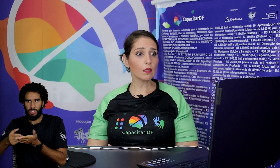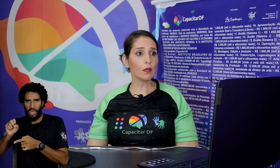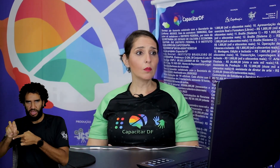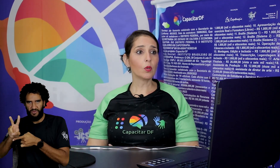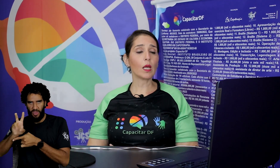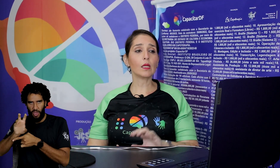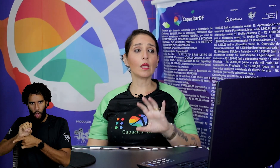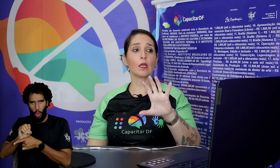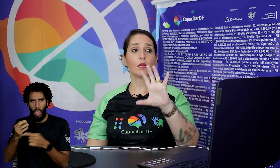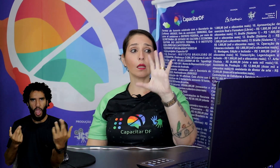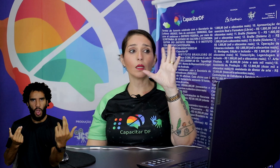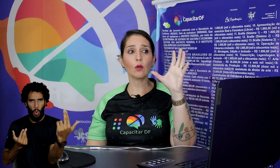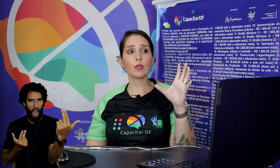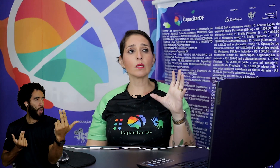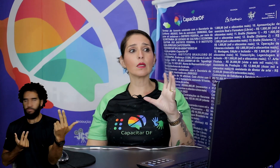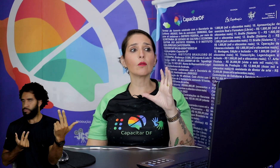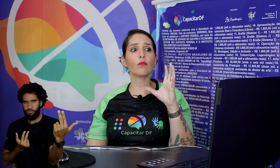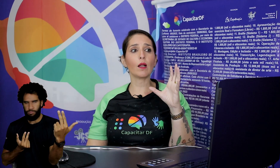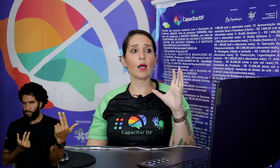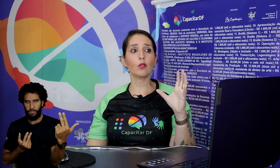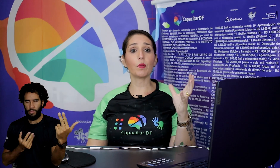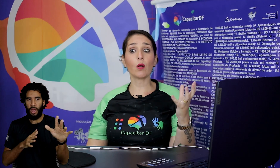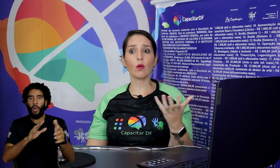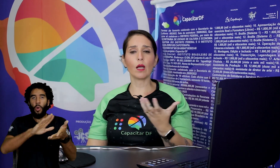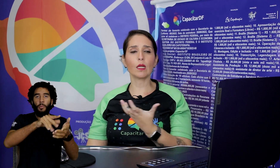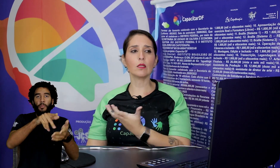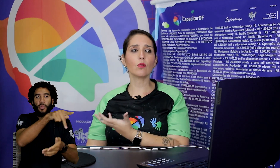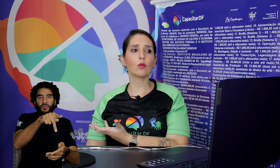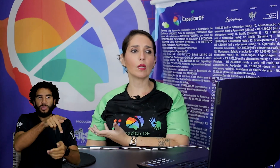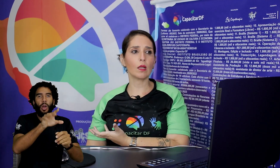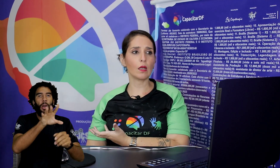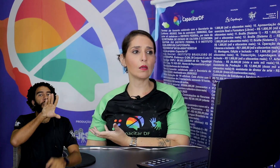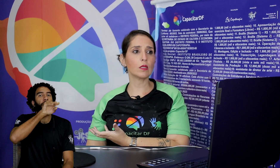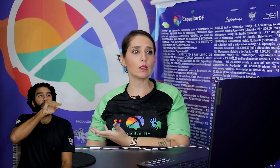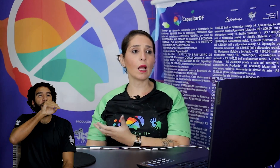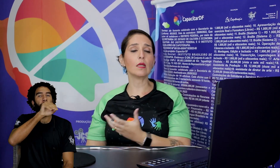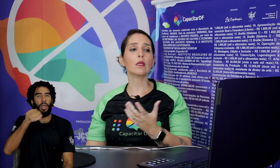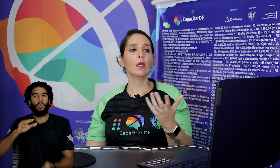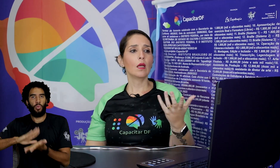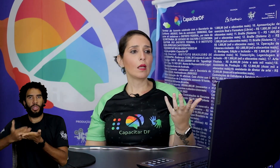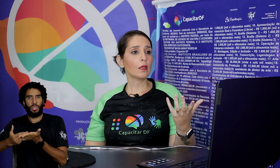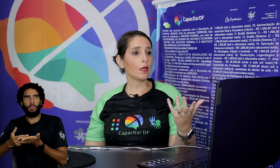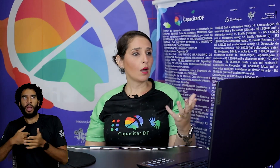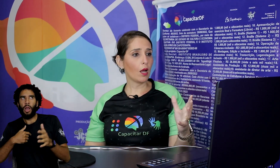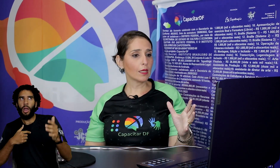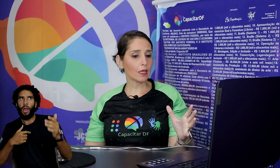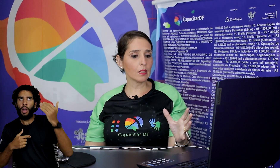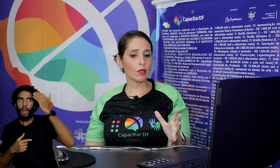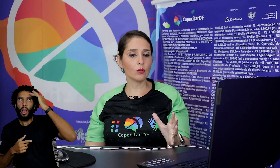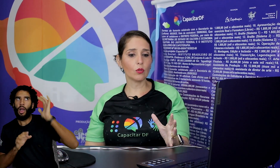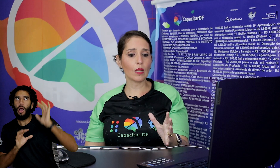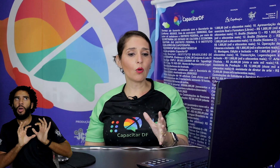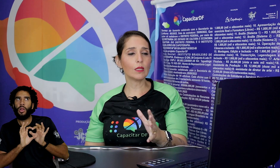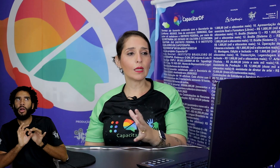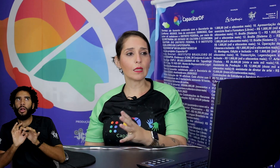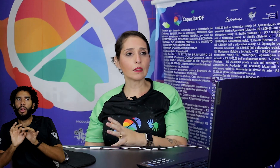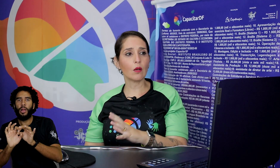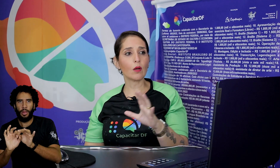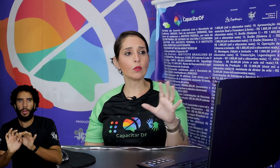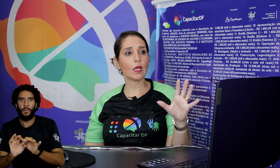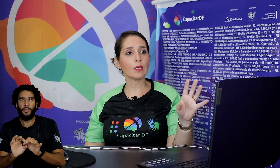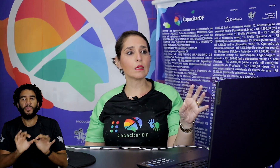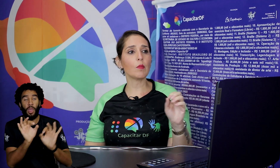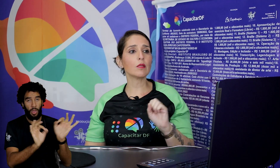também, porque ele tem que entender o que está sendo falado para colocar na estrutura da língua de sinais. Essa questão da